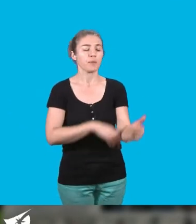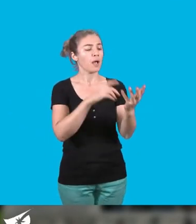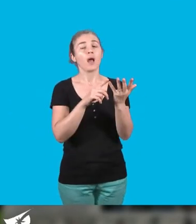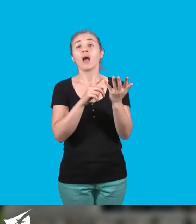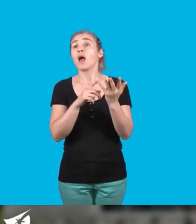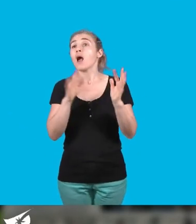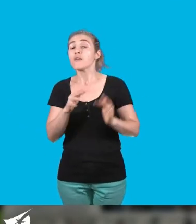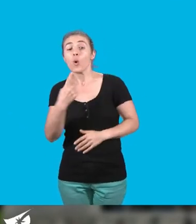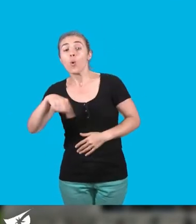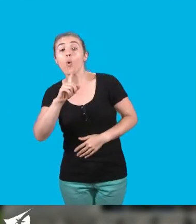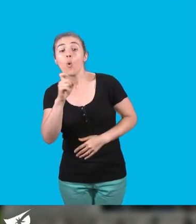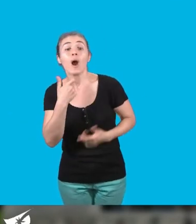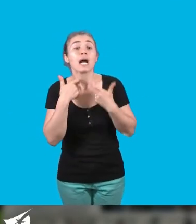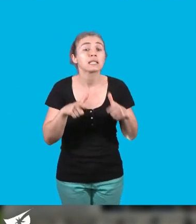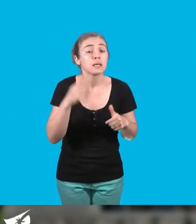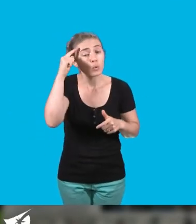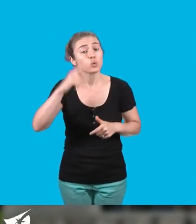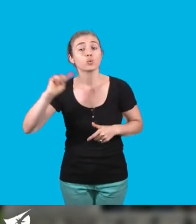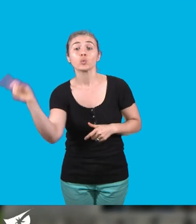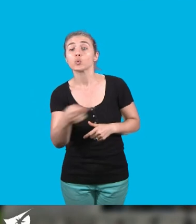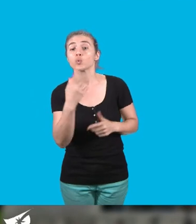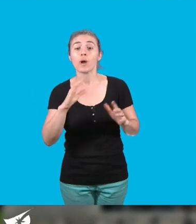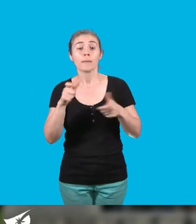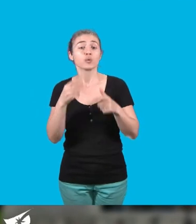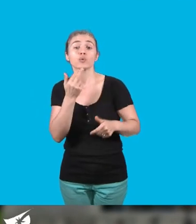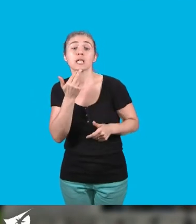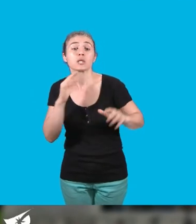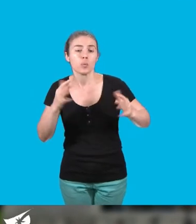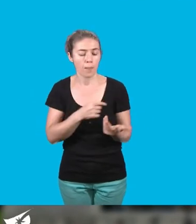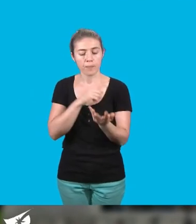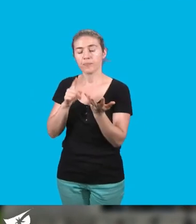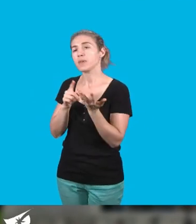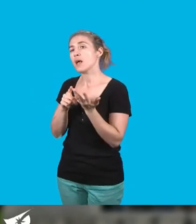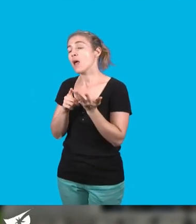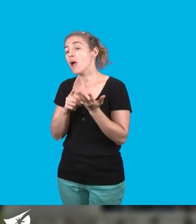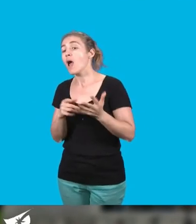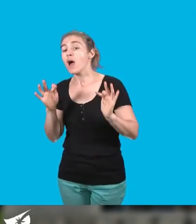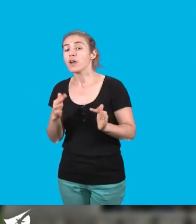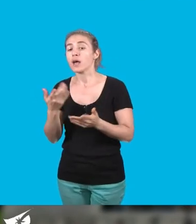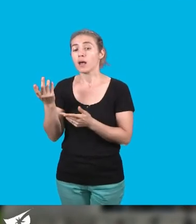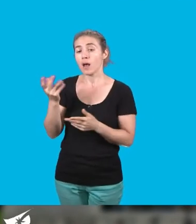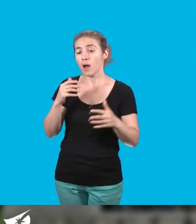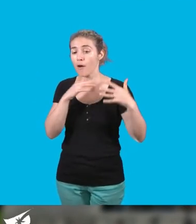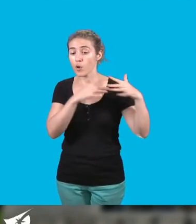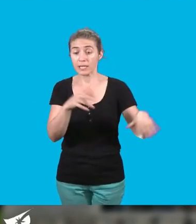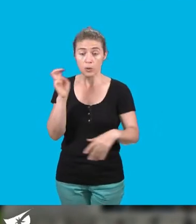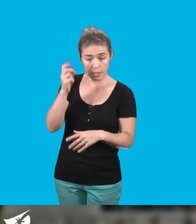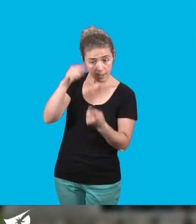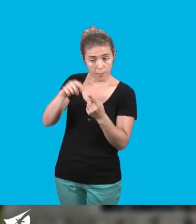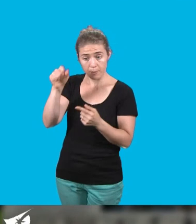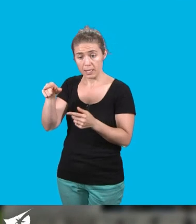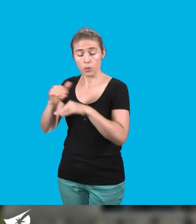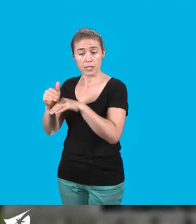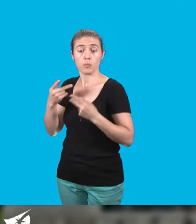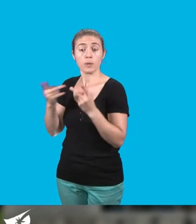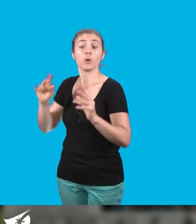la relation usagée. Et le dernier, la ressource et l'empreinte écologique de cette politique publique. Là aussi, vous le verrez, cela